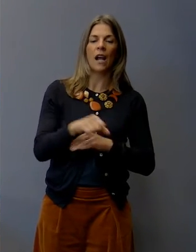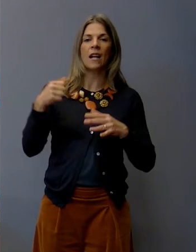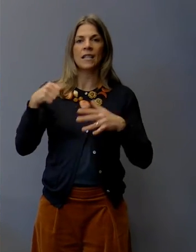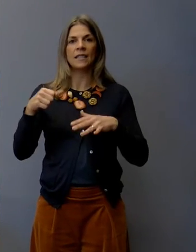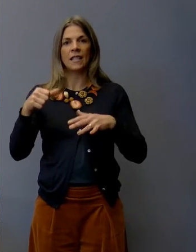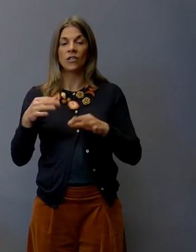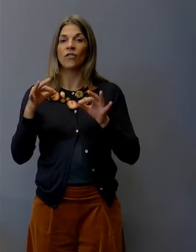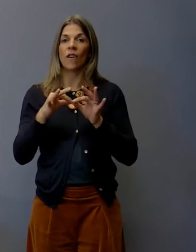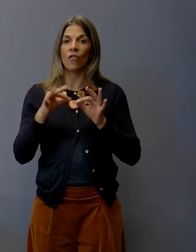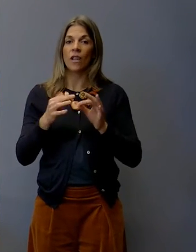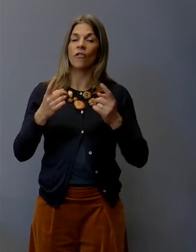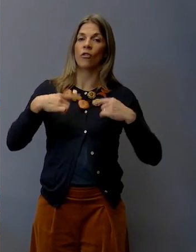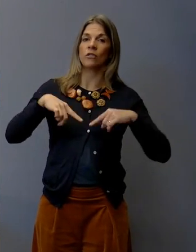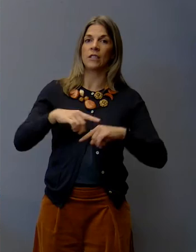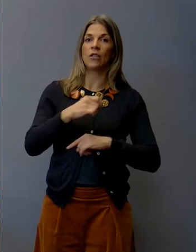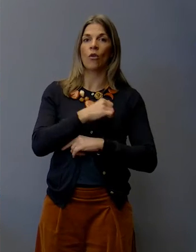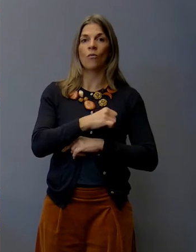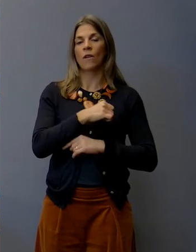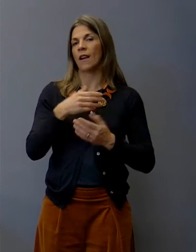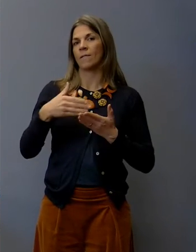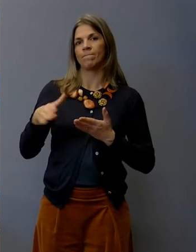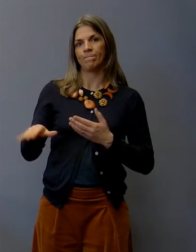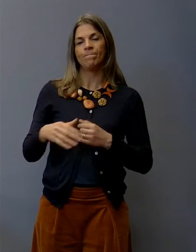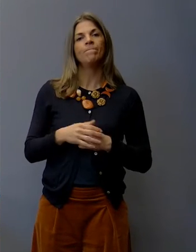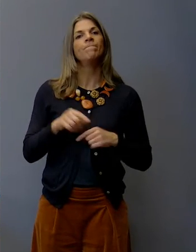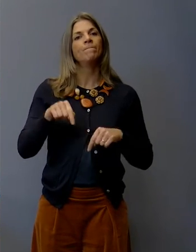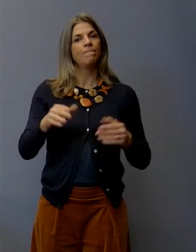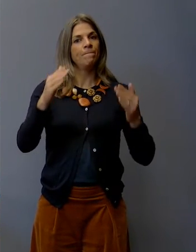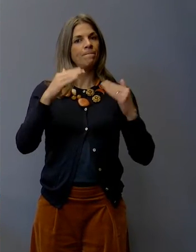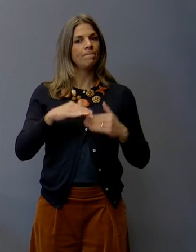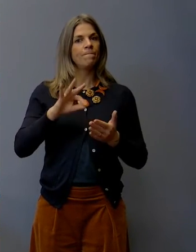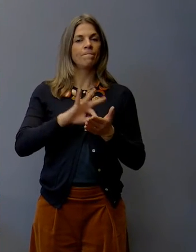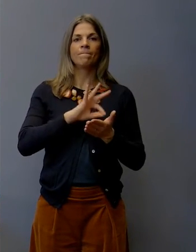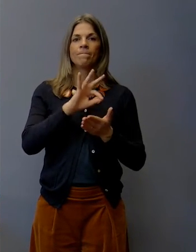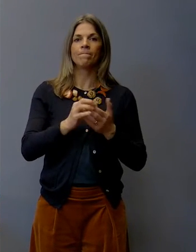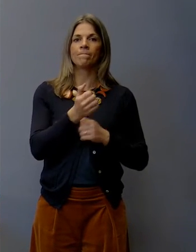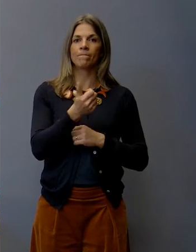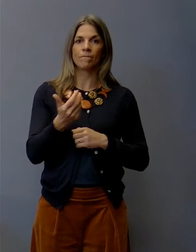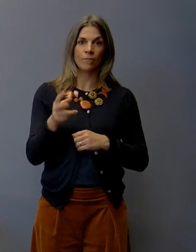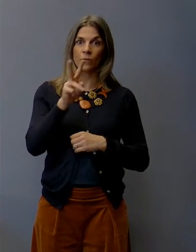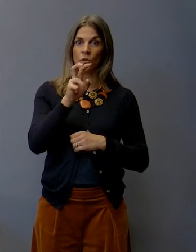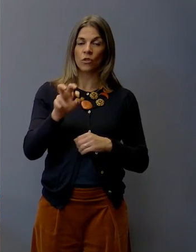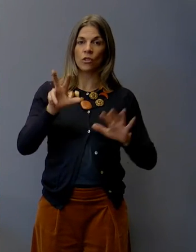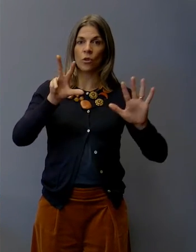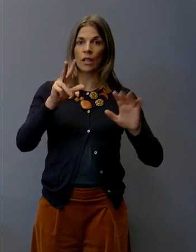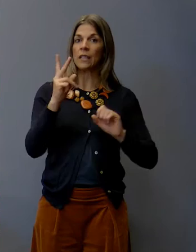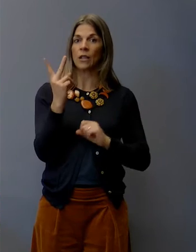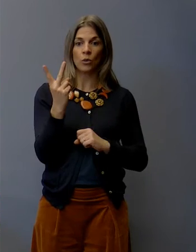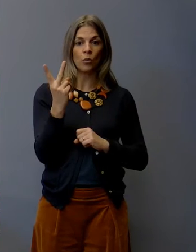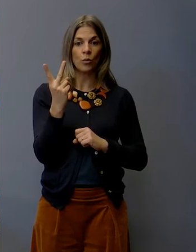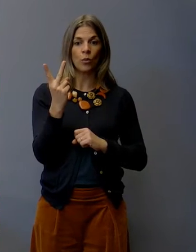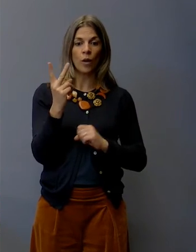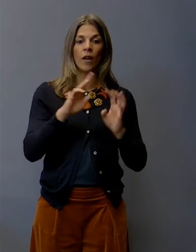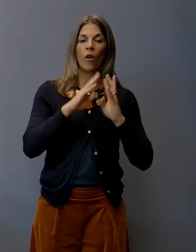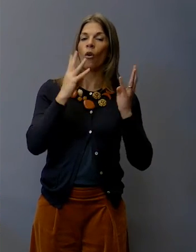comunale respinge pongo ora in votazione l'ordine del giorno numero 282 con parere